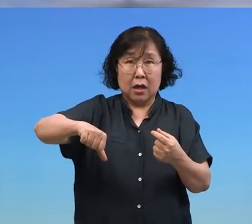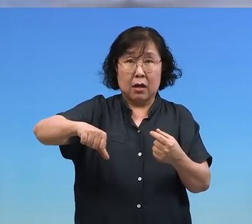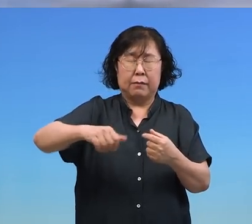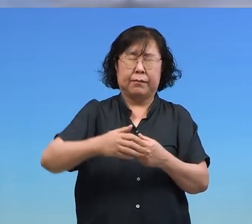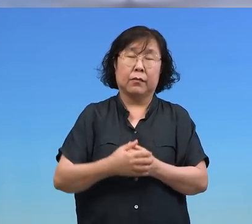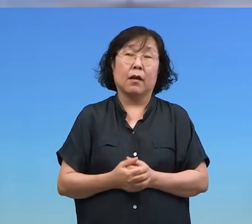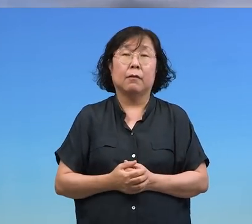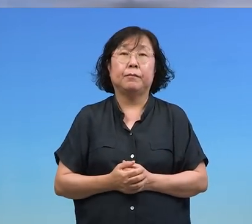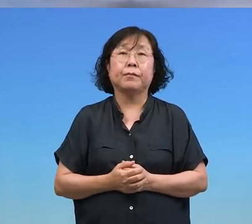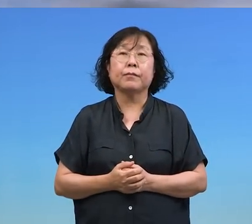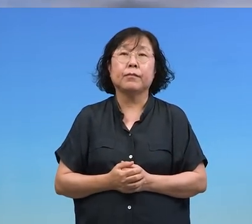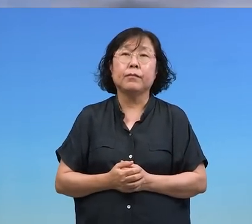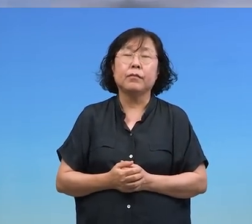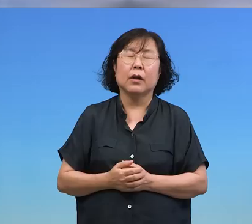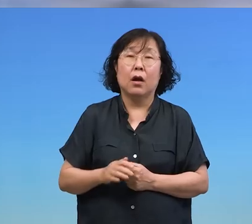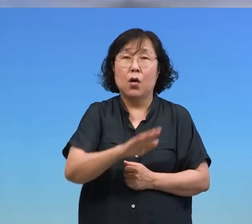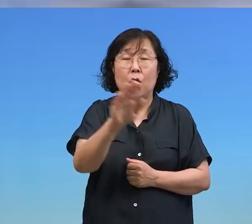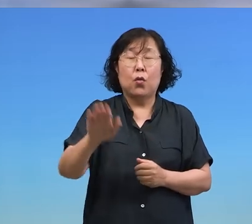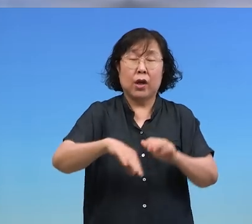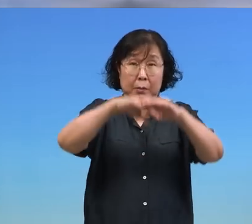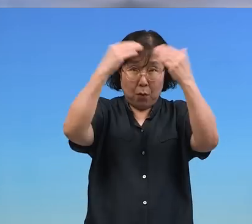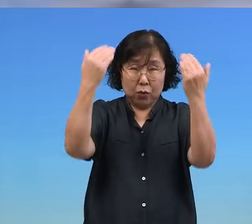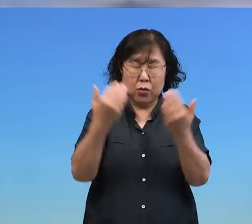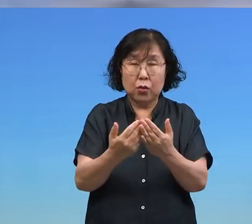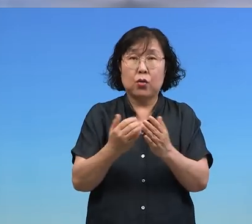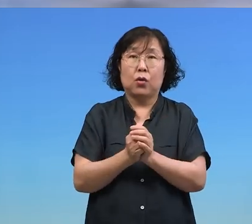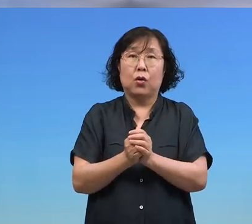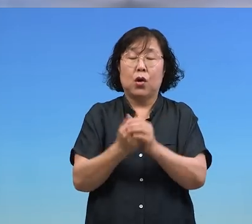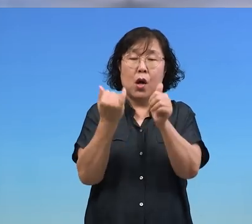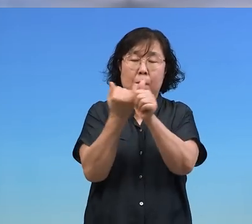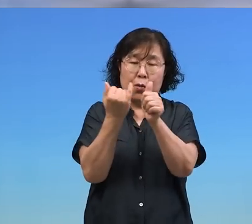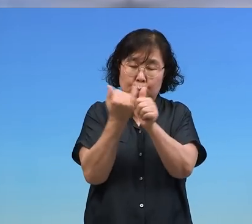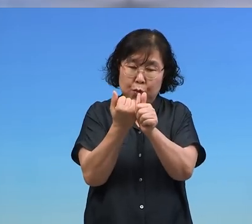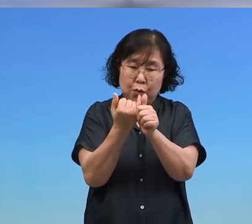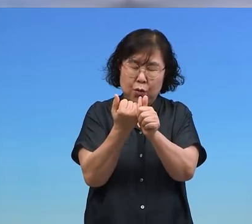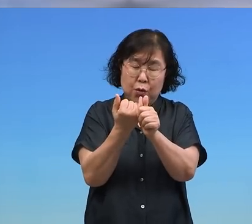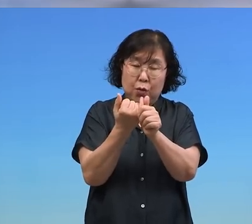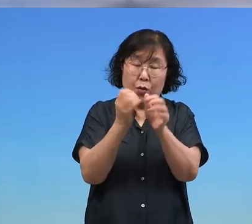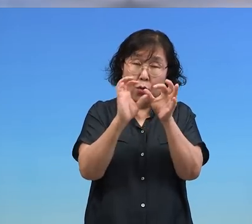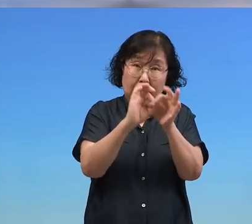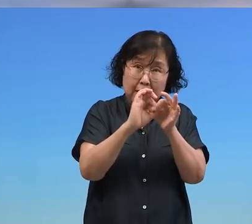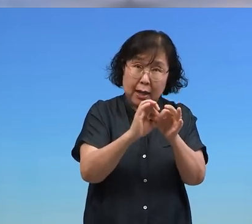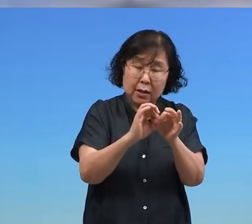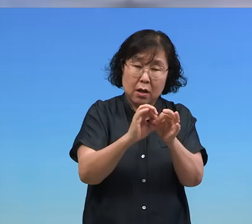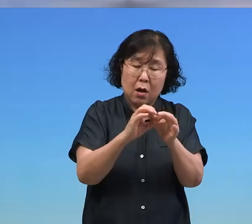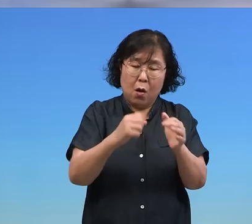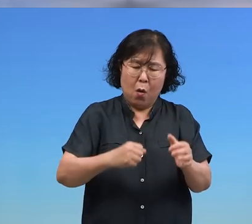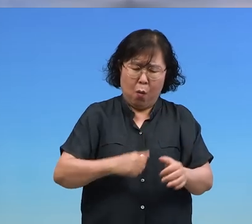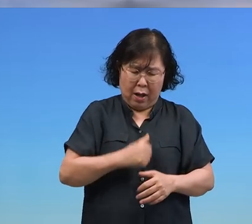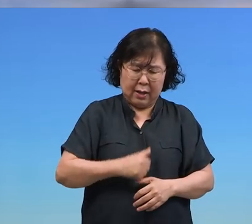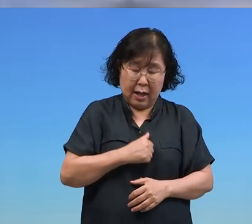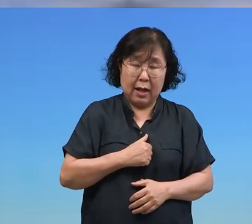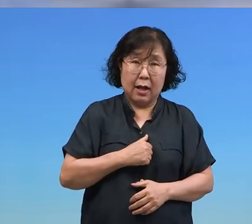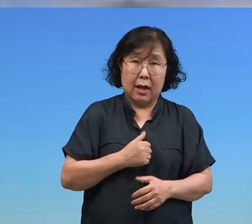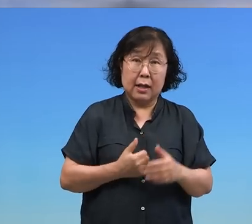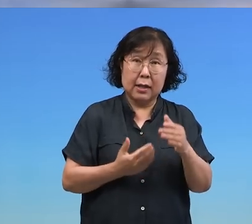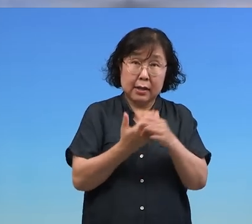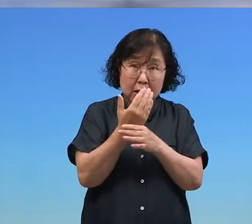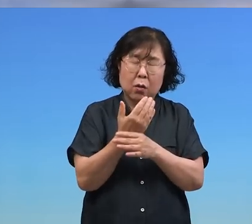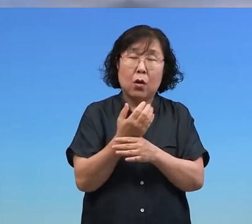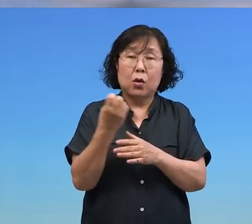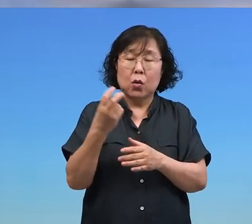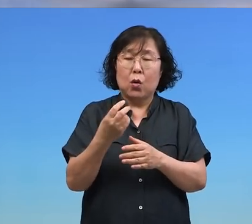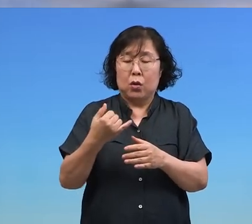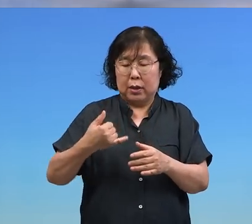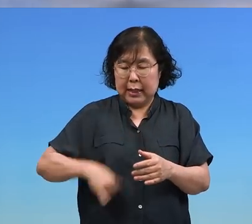성경 표현으로 말하자면 우리 모두가 다 부부간에 화를 낼 때도 자녀를 해서